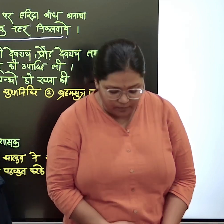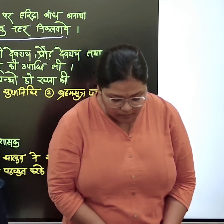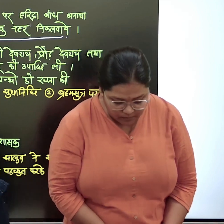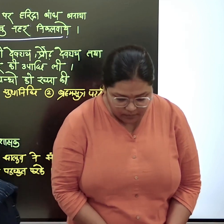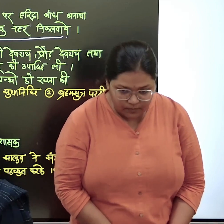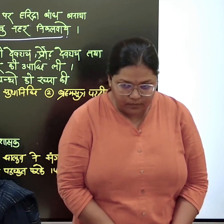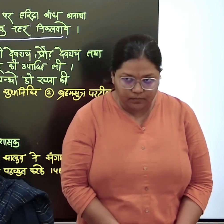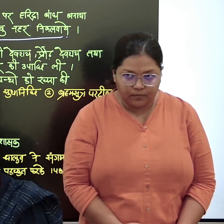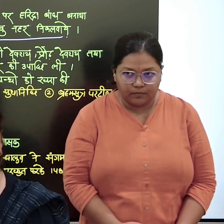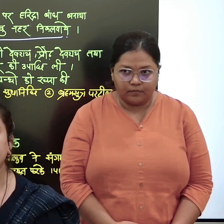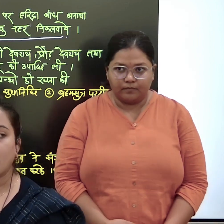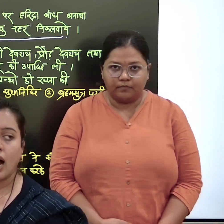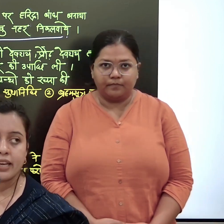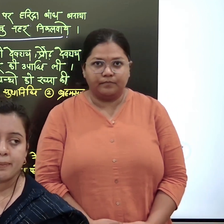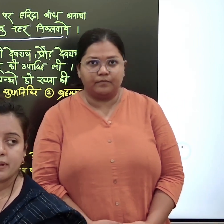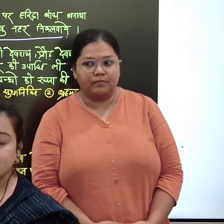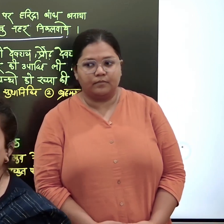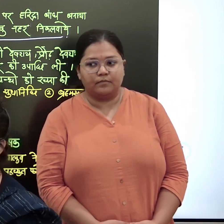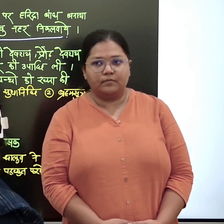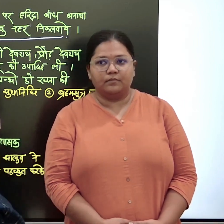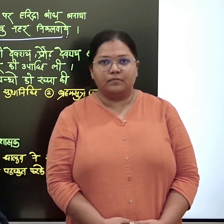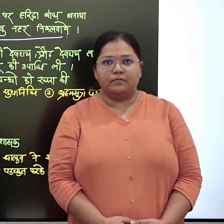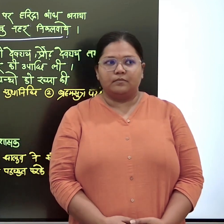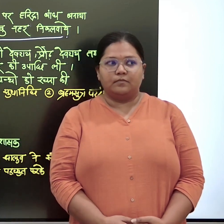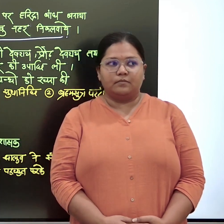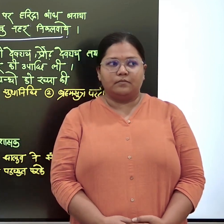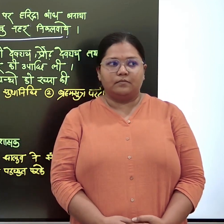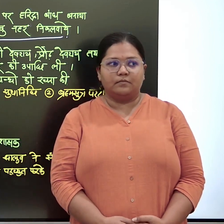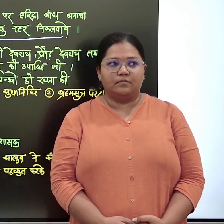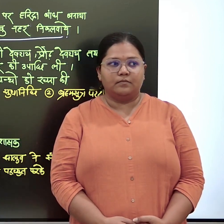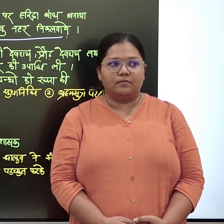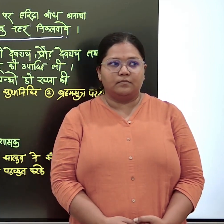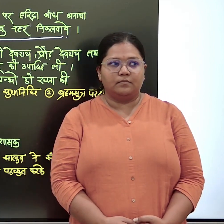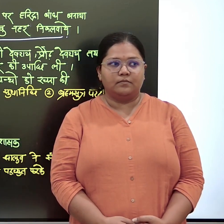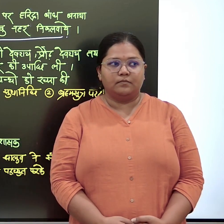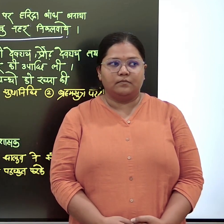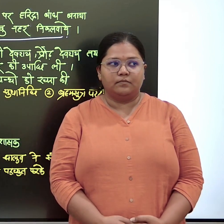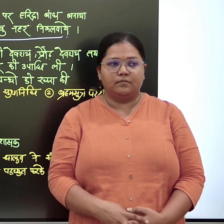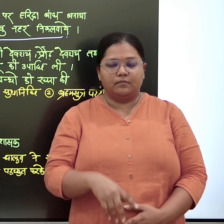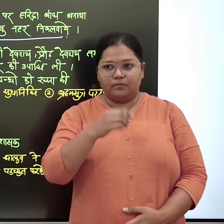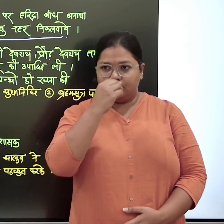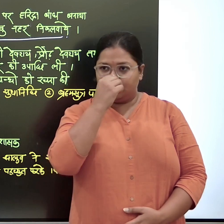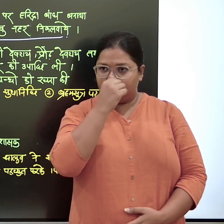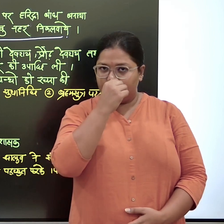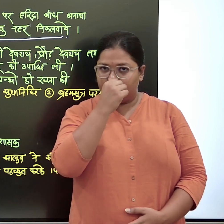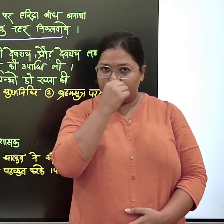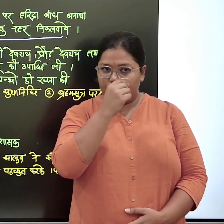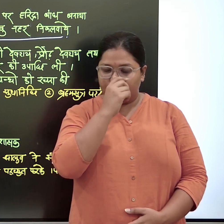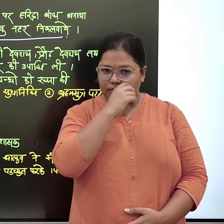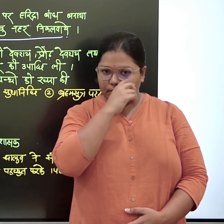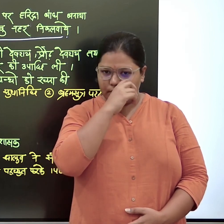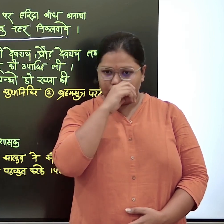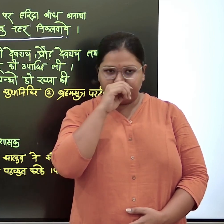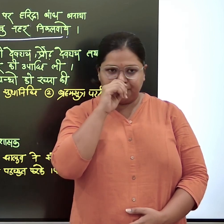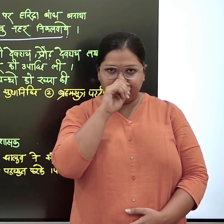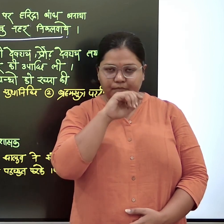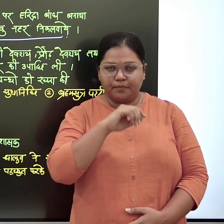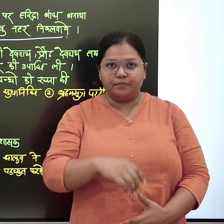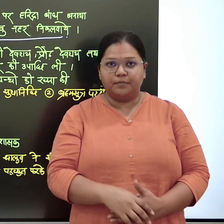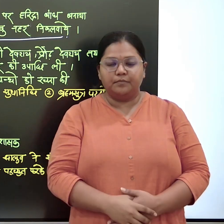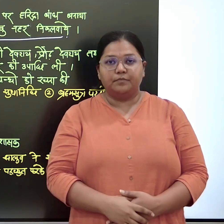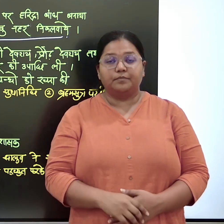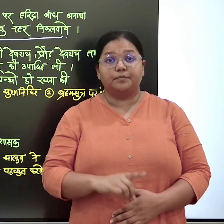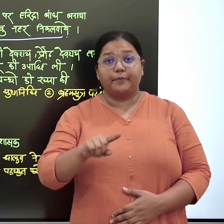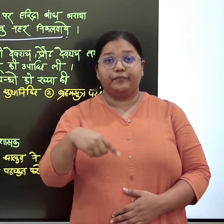है। नेक्स्ट है, आगे बढ़ते हैं, देवराय द्वितीय। ठीक,